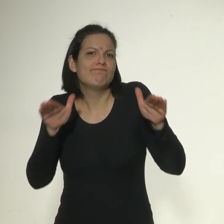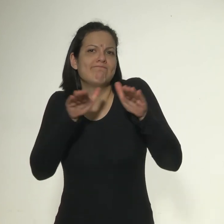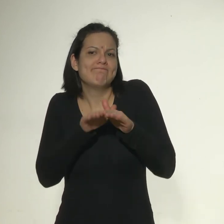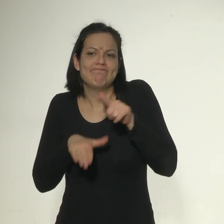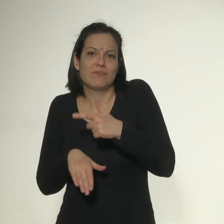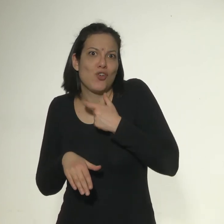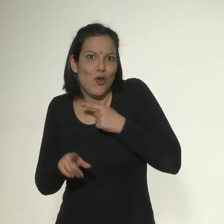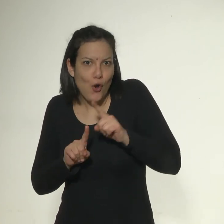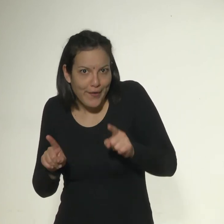de hecho.